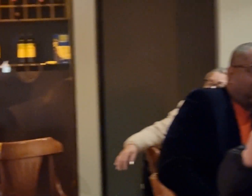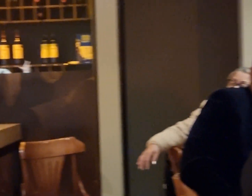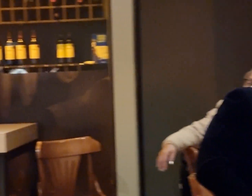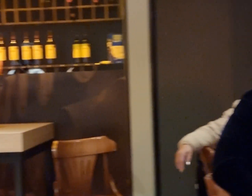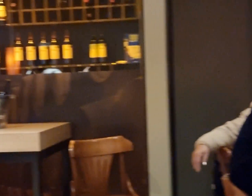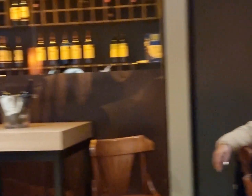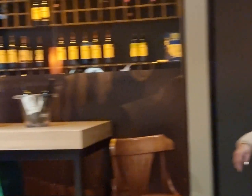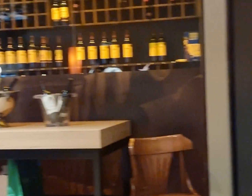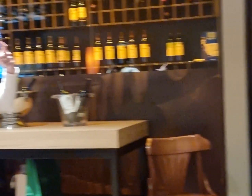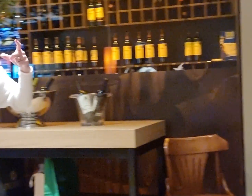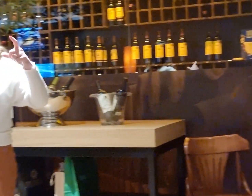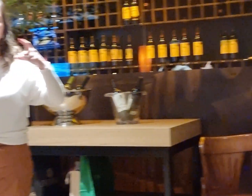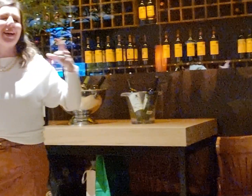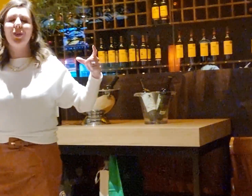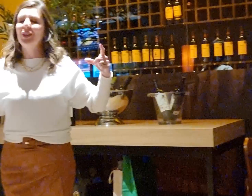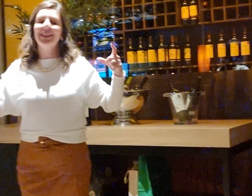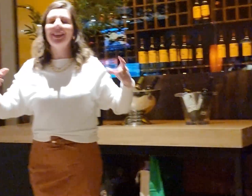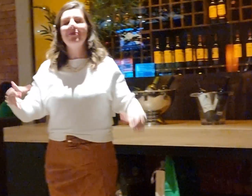Mais importante, o que é?